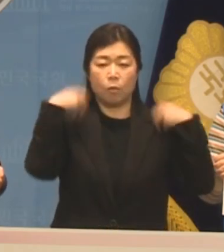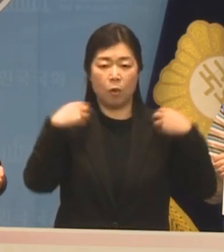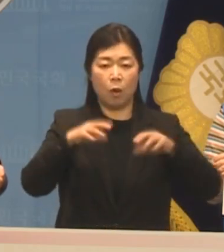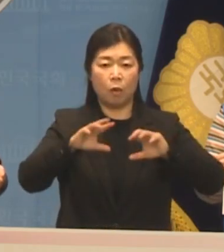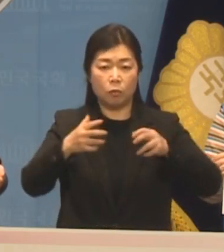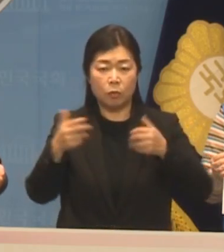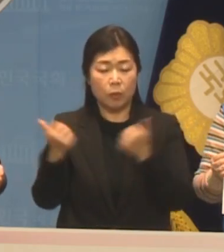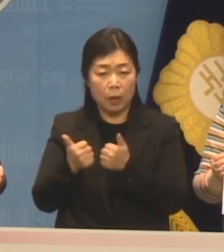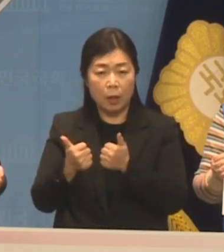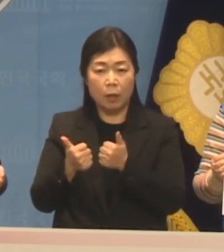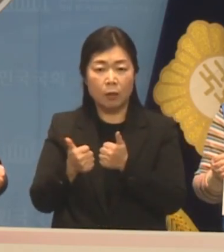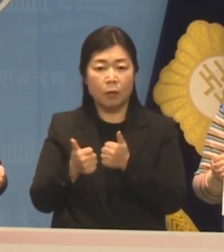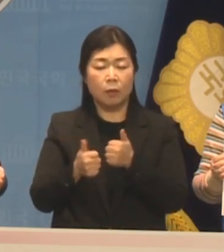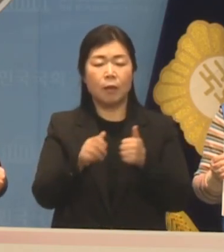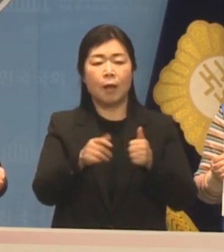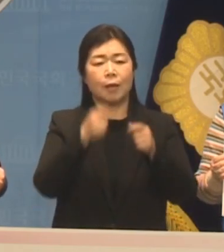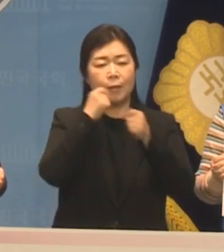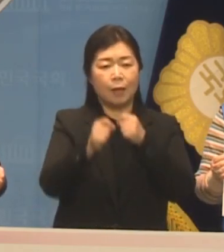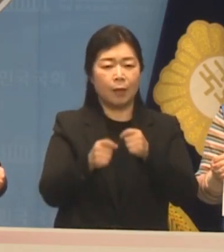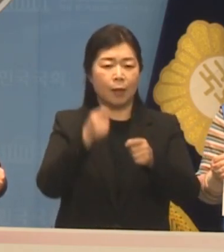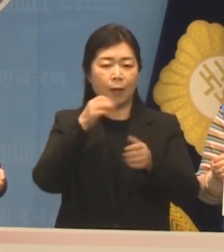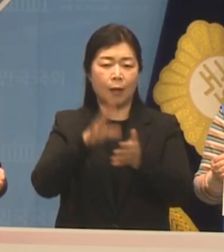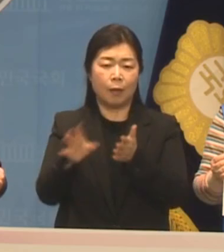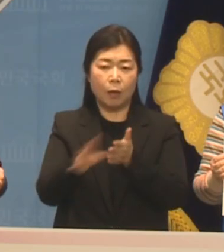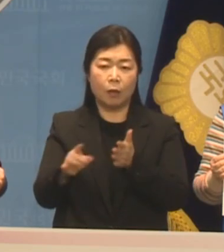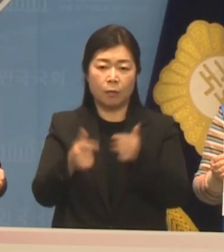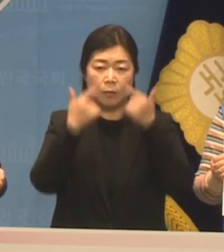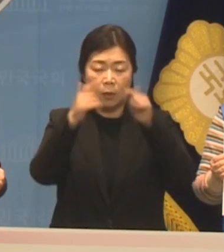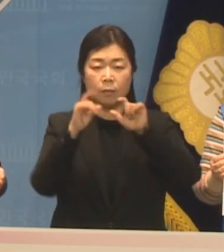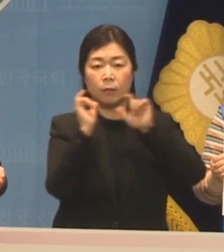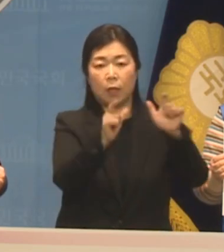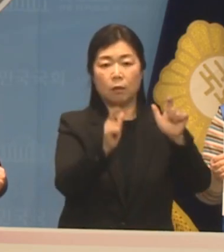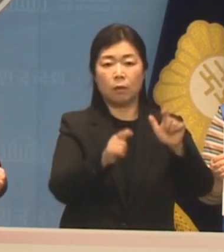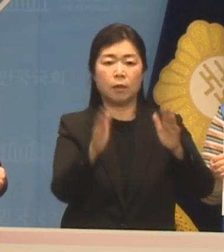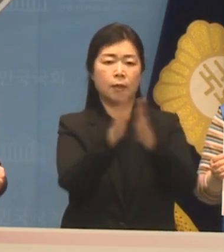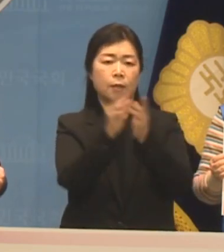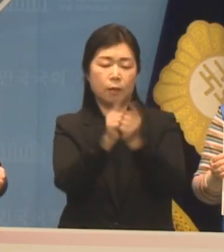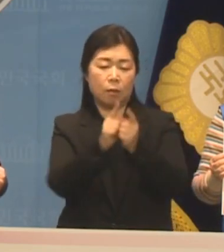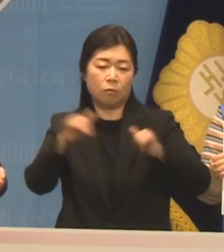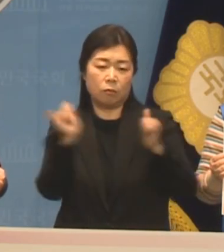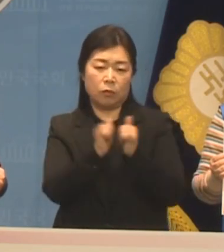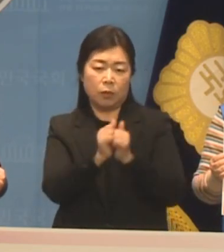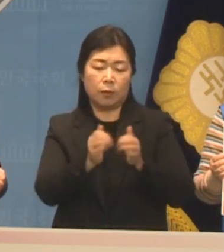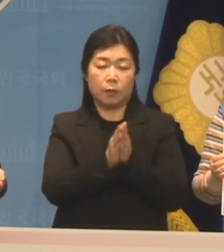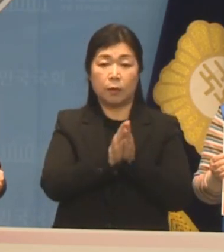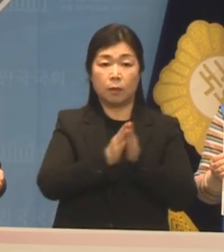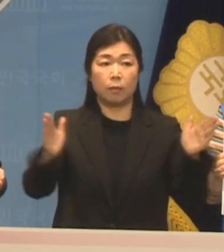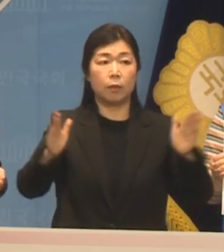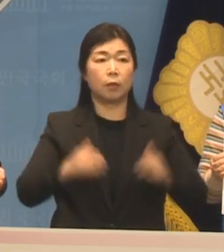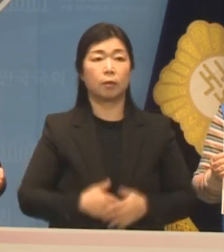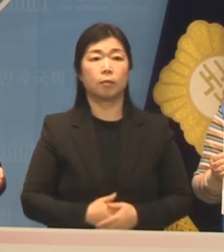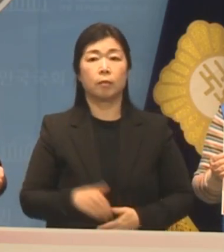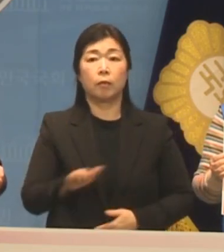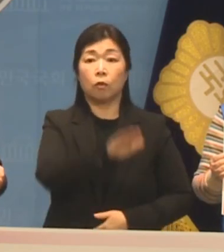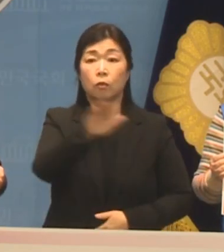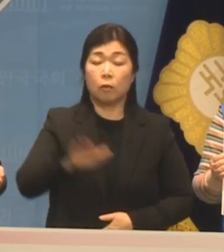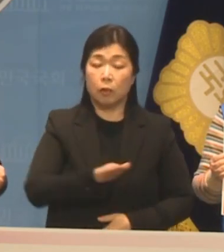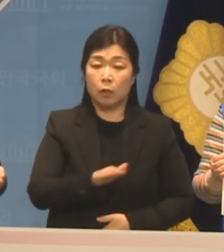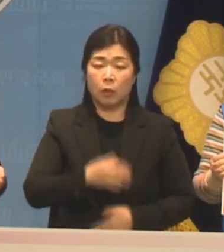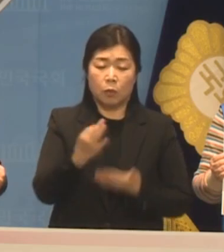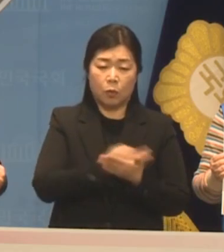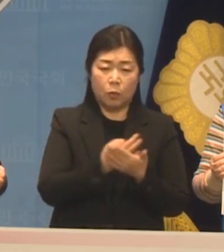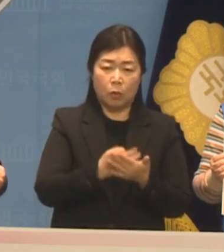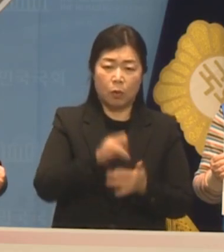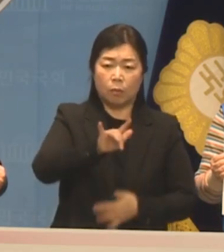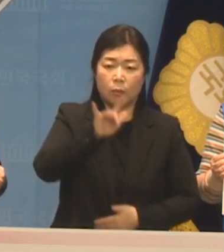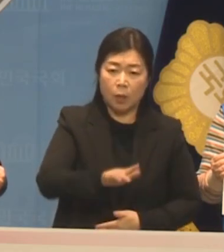국회의 사기와 악행으로 규정하고 전면 투쟁으로 전환할 것입니다. 우리는 소득